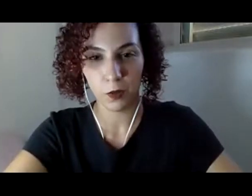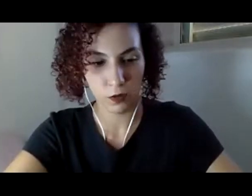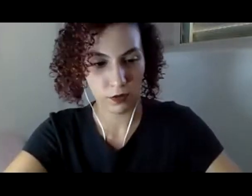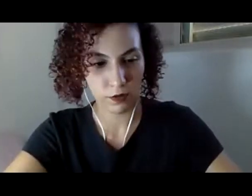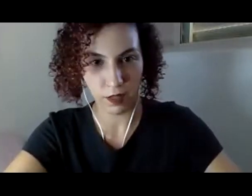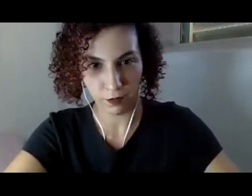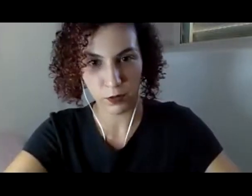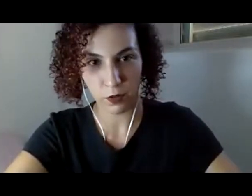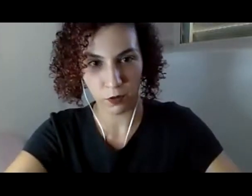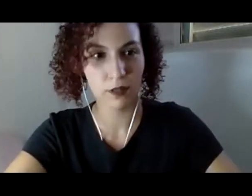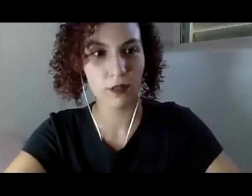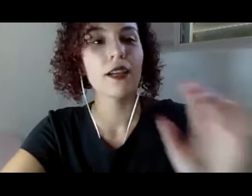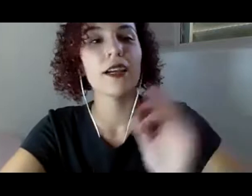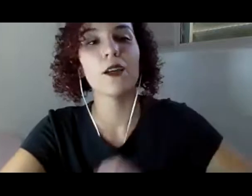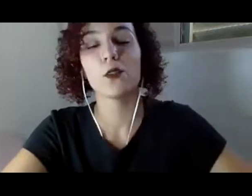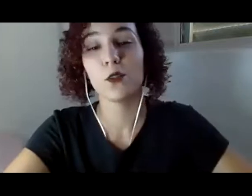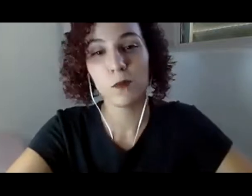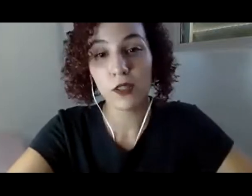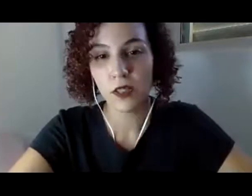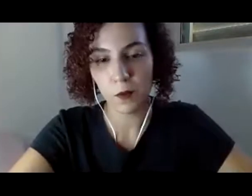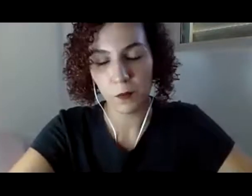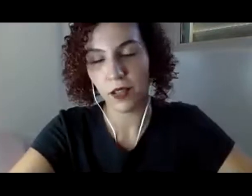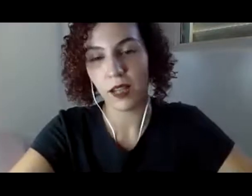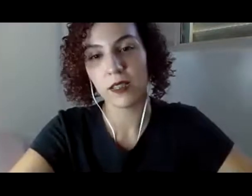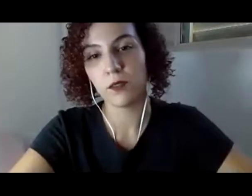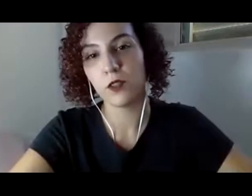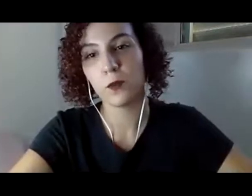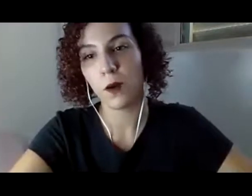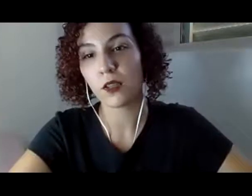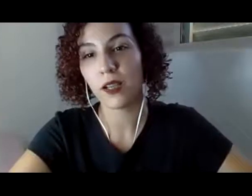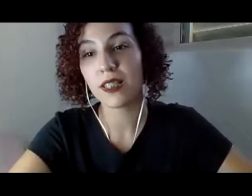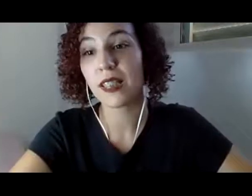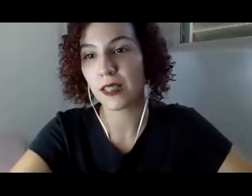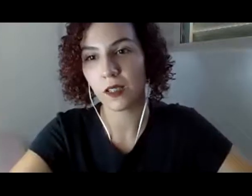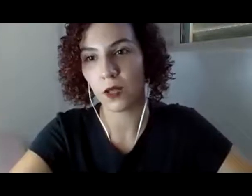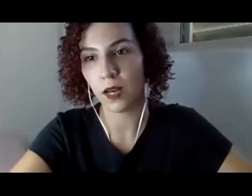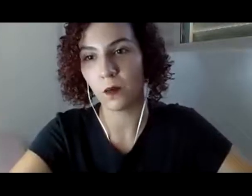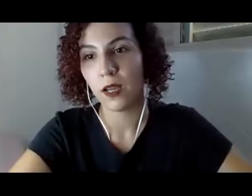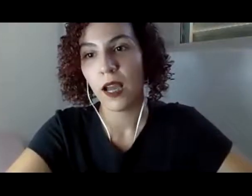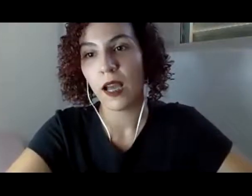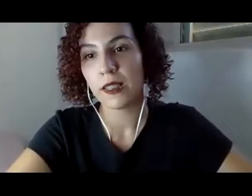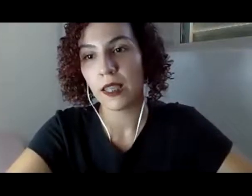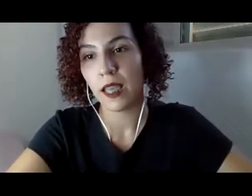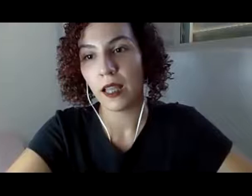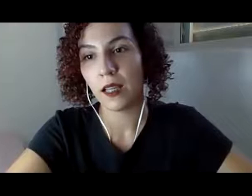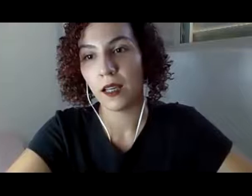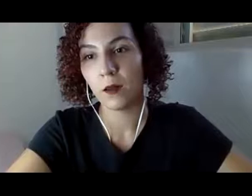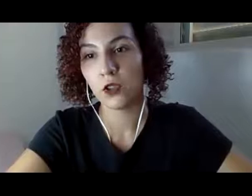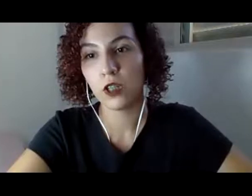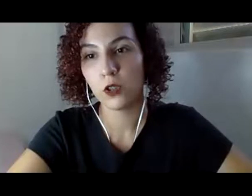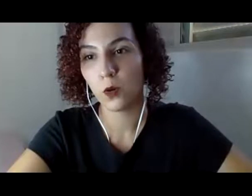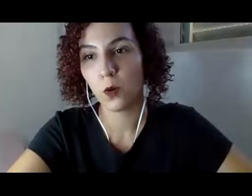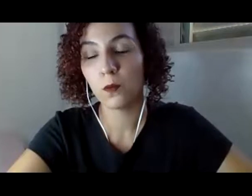Ai, meu Deus, lá vamos nós. Eu sou suspeitíssima para falar desse vídeo, porque eu acho ele sensacional. Assim,